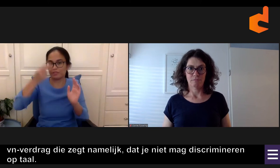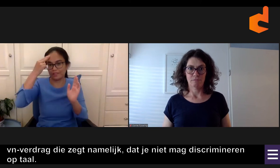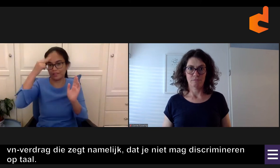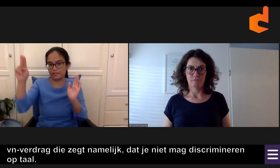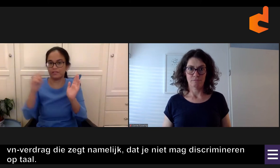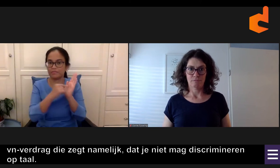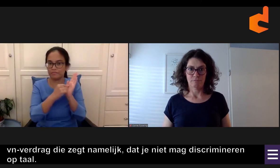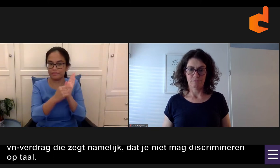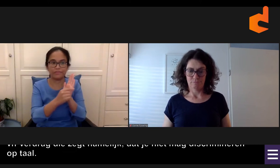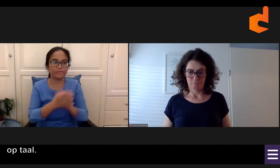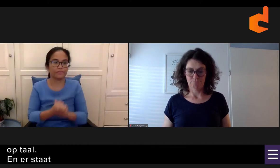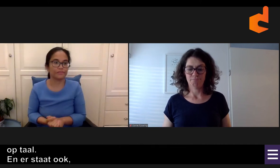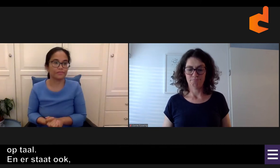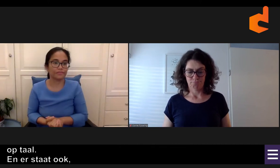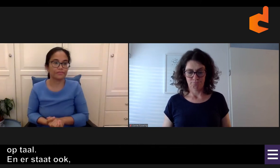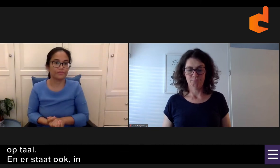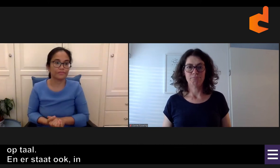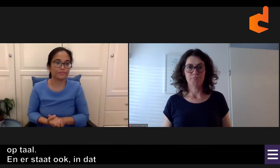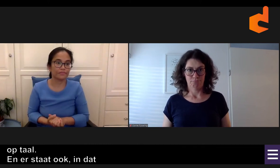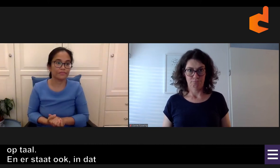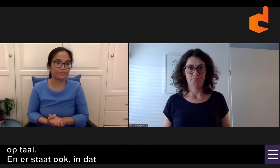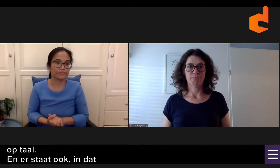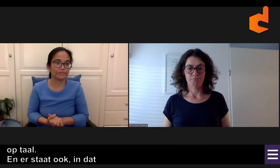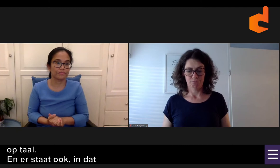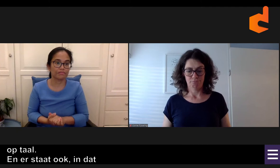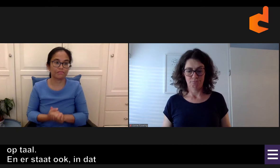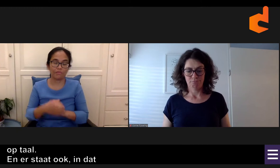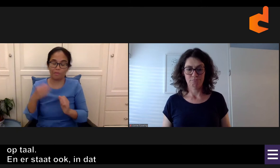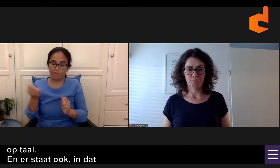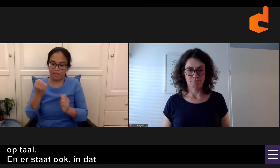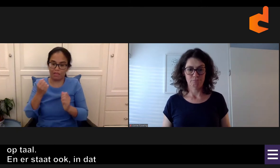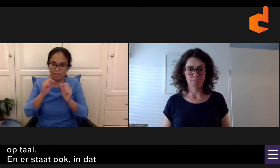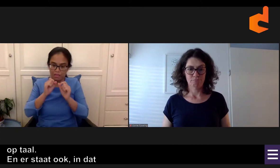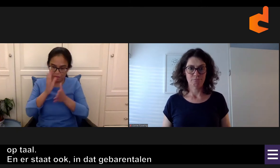En er staat ook in dat gebarentalen, verschillende gebarentalen erkend moeten worden.